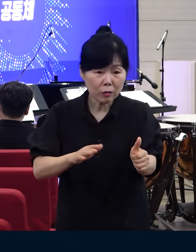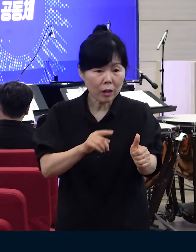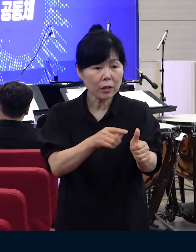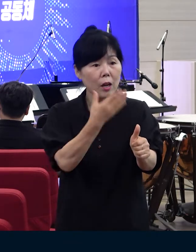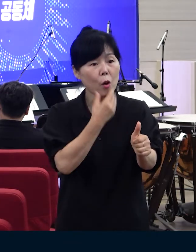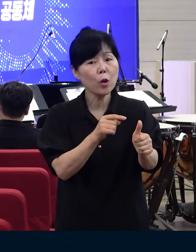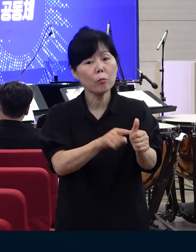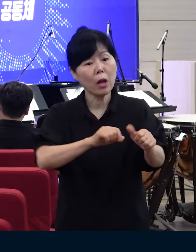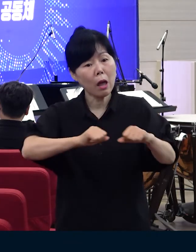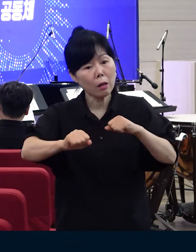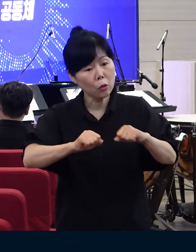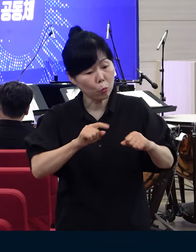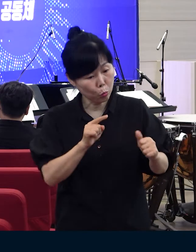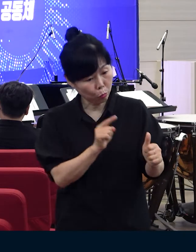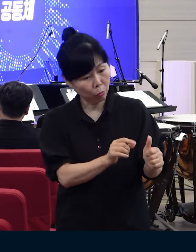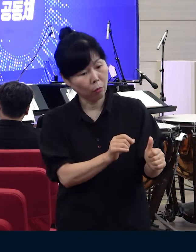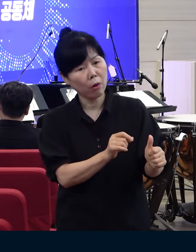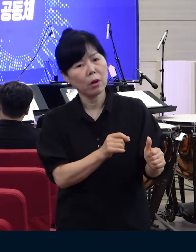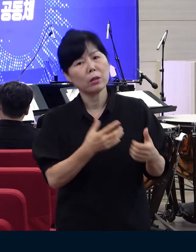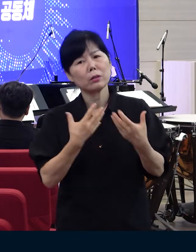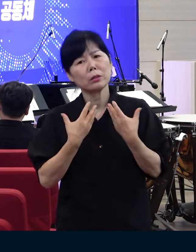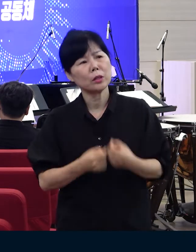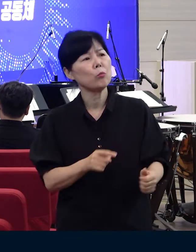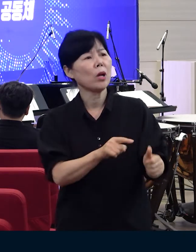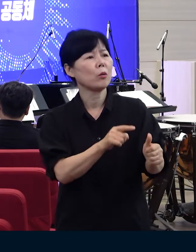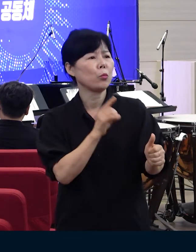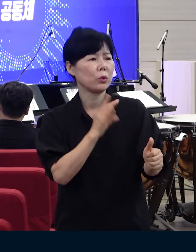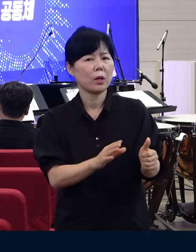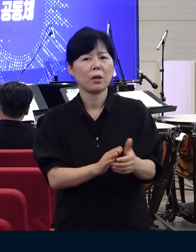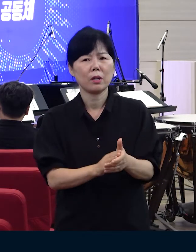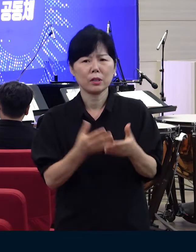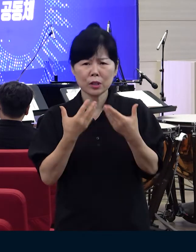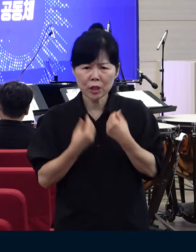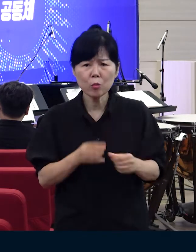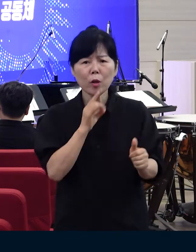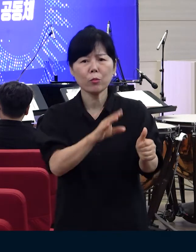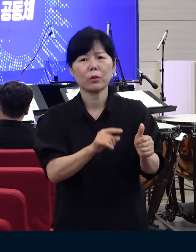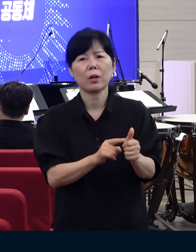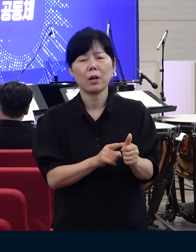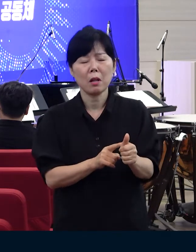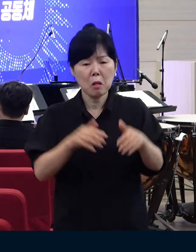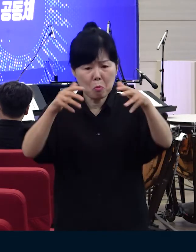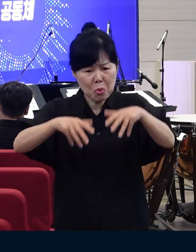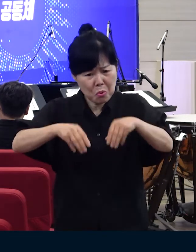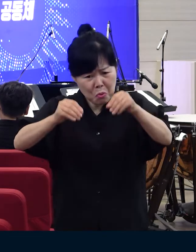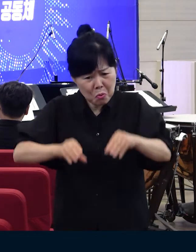보면 실망 그 자체다 하는 얘기죠. 우선 기근이라고 하는 현실